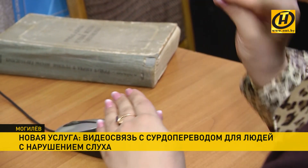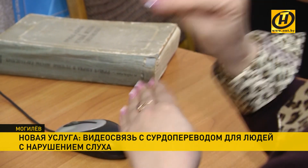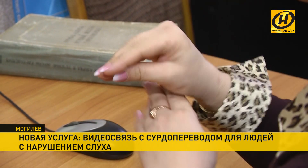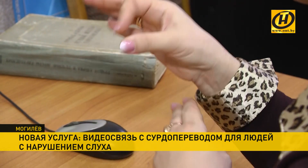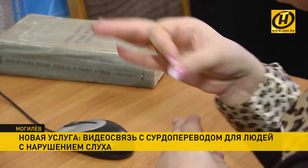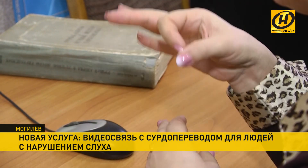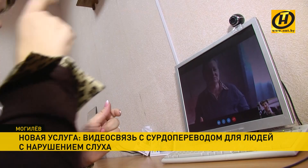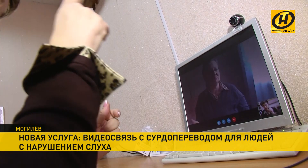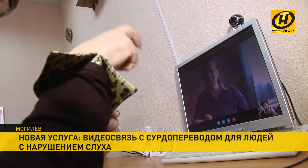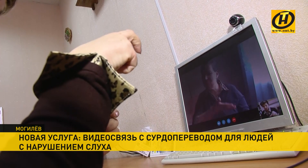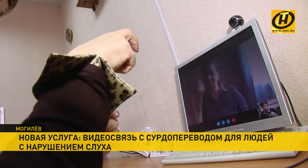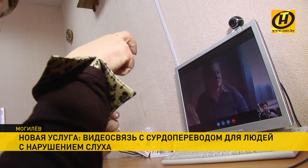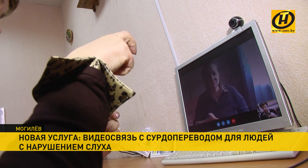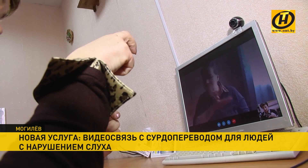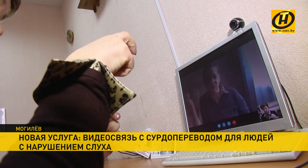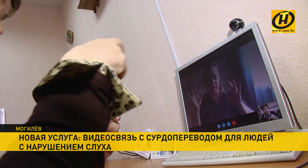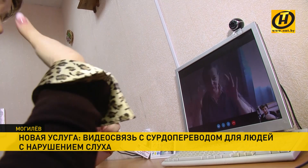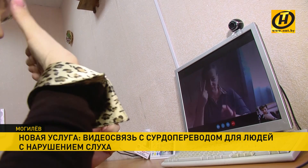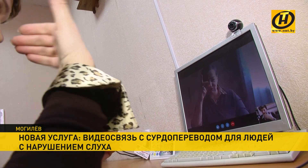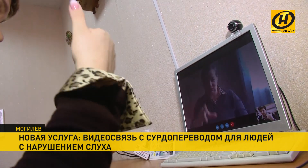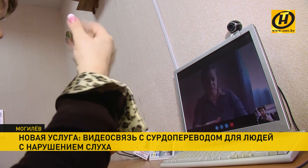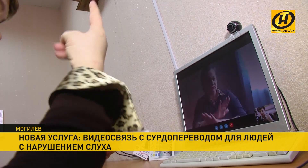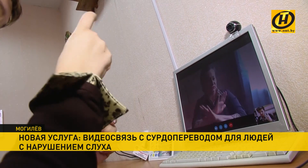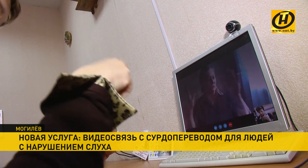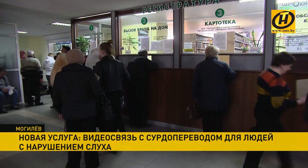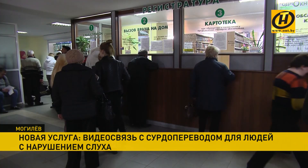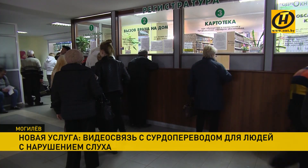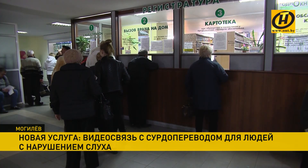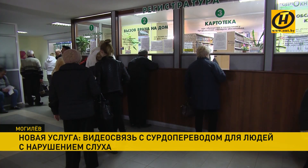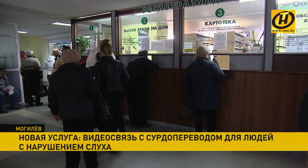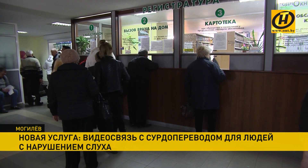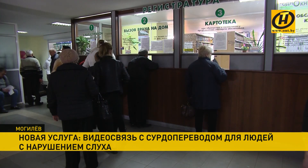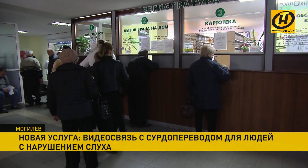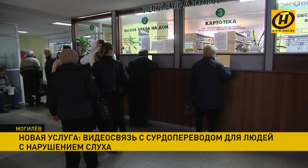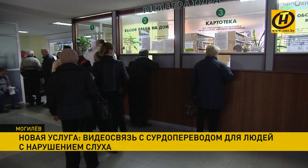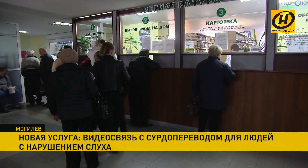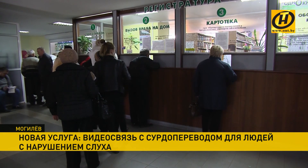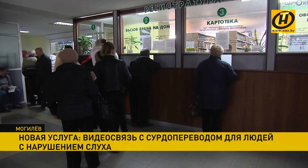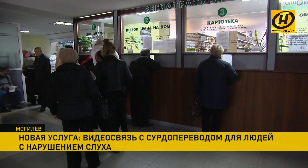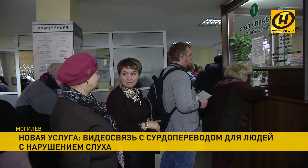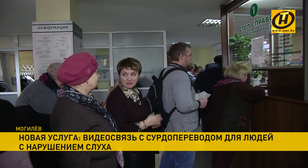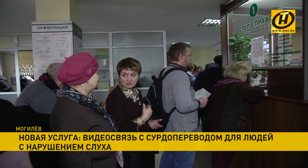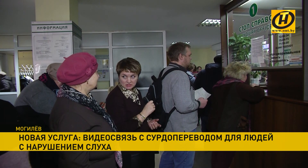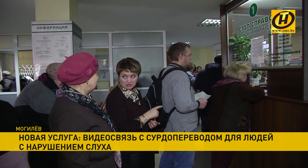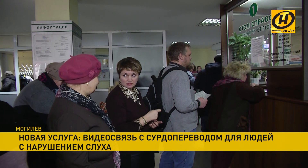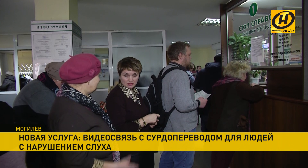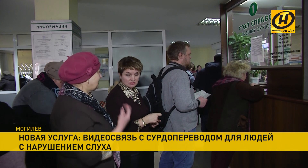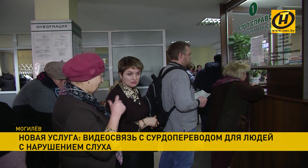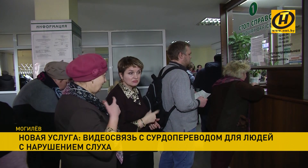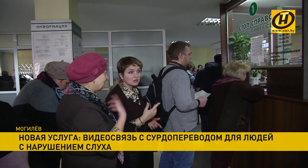все жалобы пациента и рекомендации врача. В центре обслуживают 300 человек с нарушениями слуха. Помогают каждому, но сделать